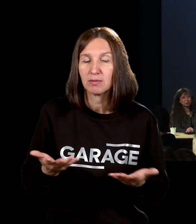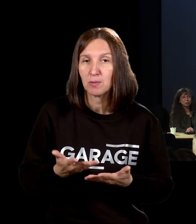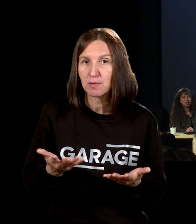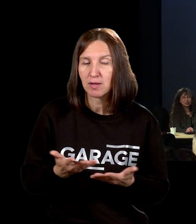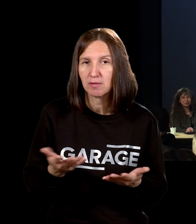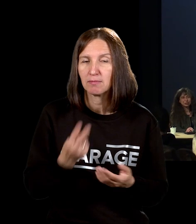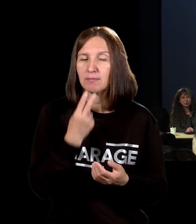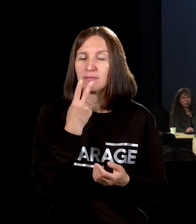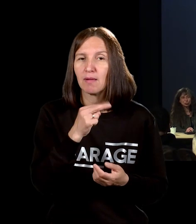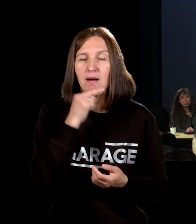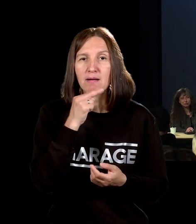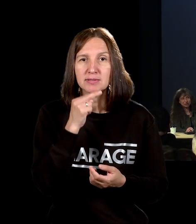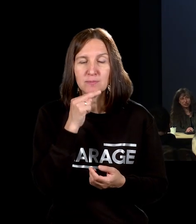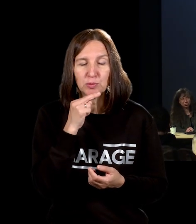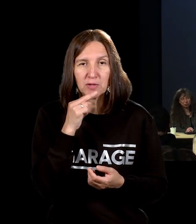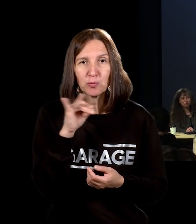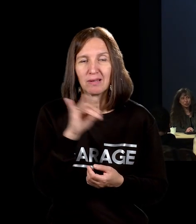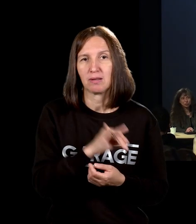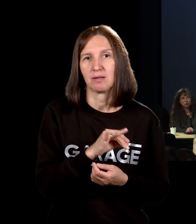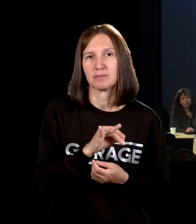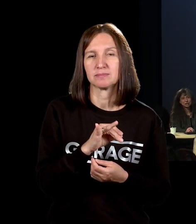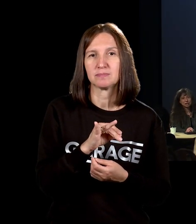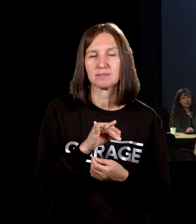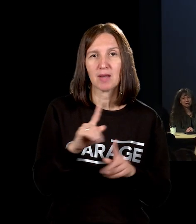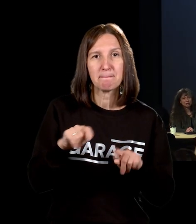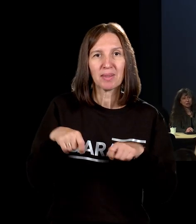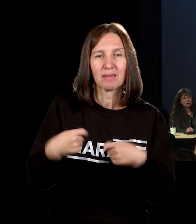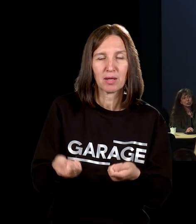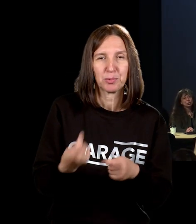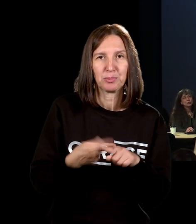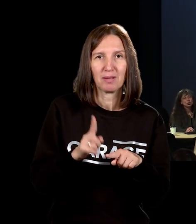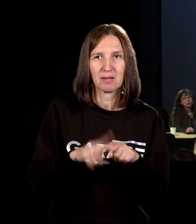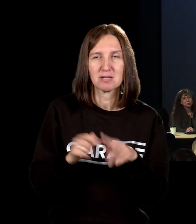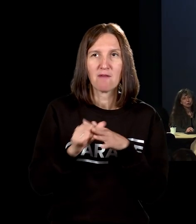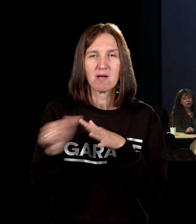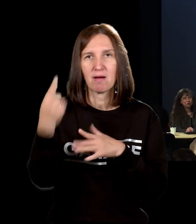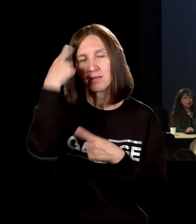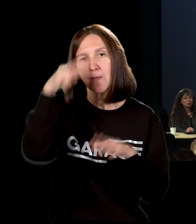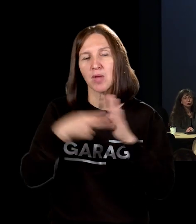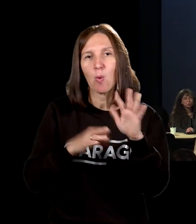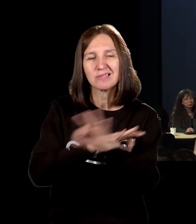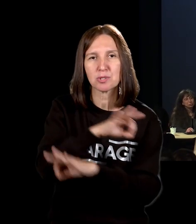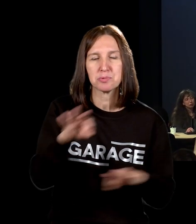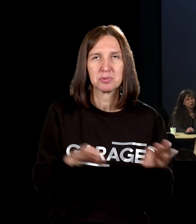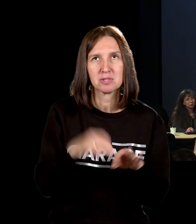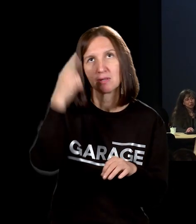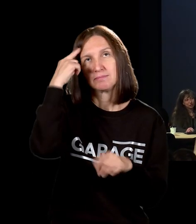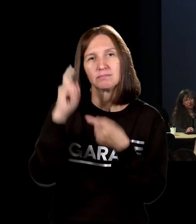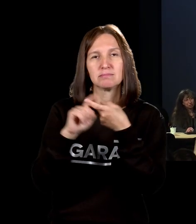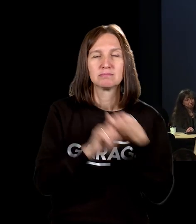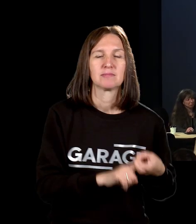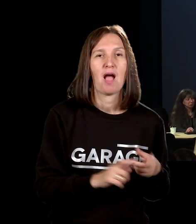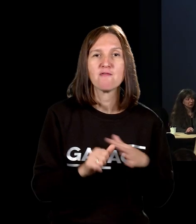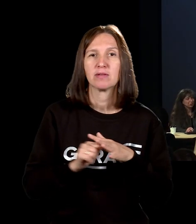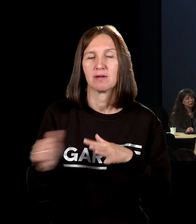авангардные конструкции, отсылающие к утопии авангарда. Утопия такой же... Сейчас уже такой же невозможный, как когда-то утопия был Макдональдс.